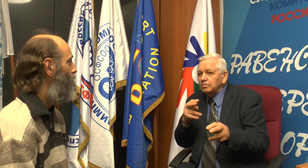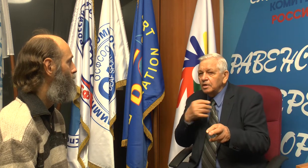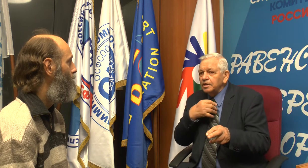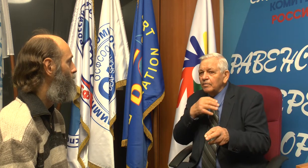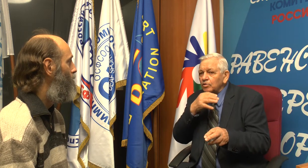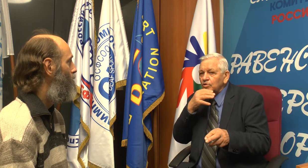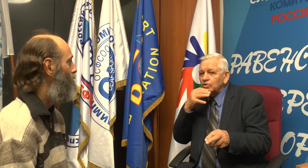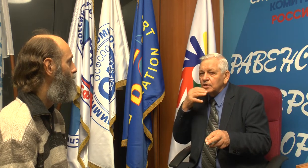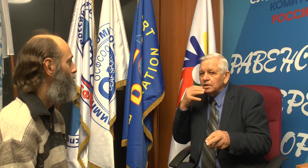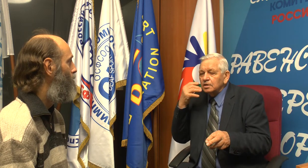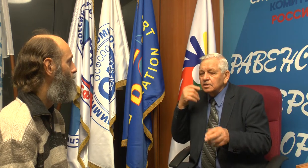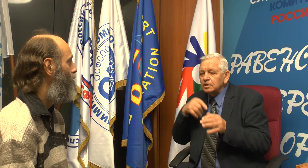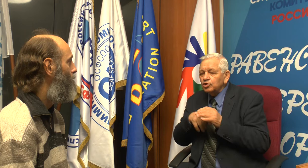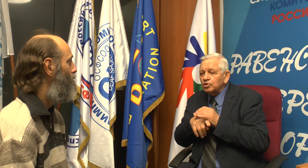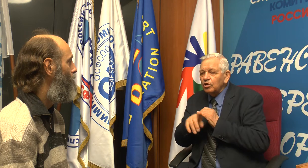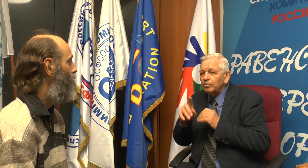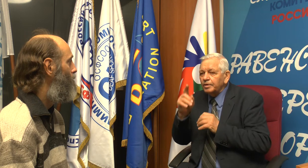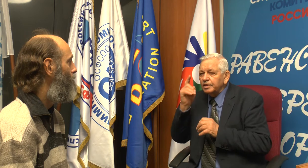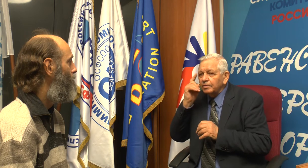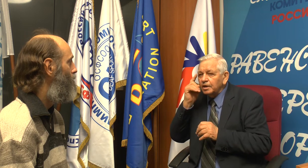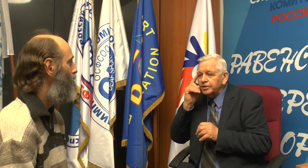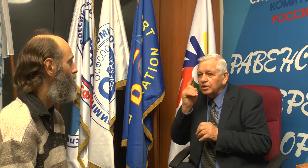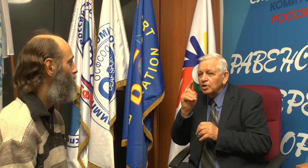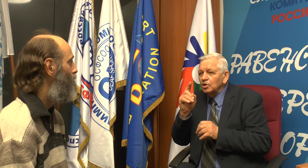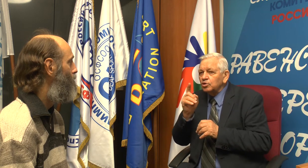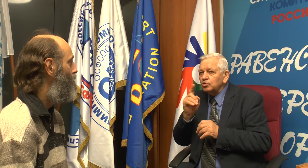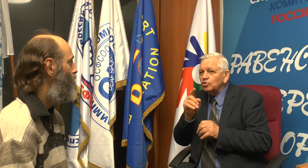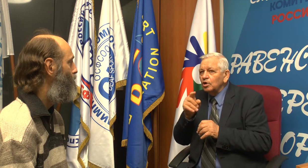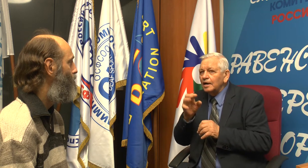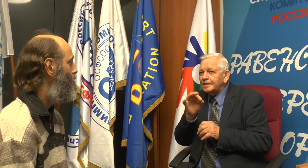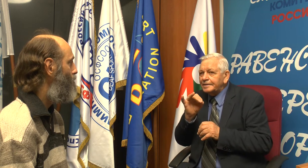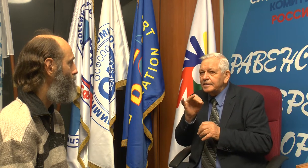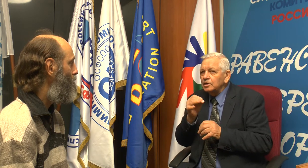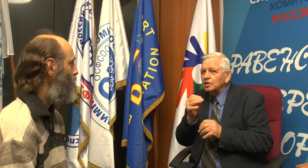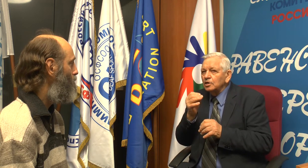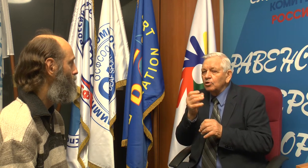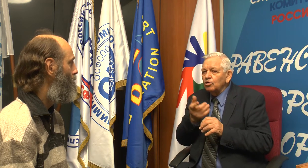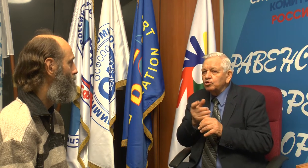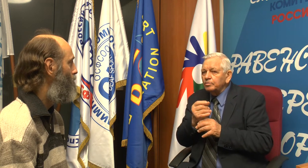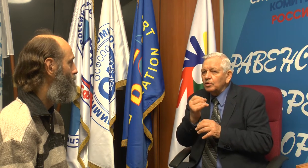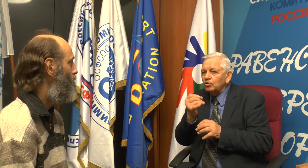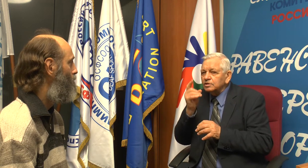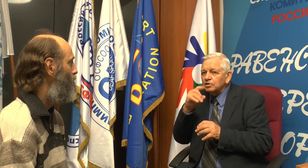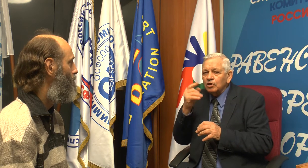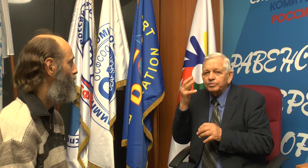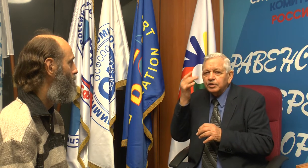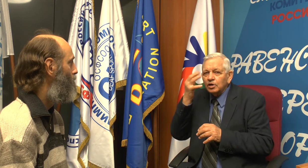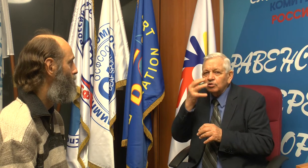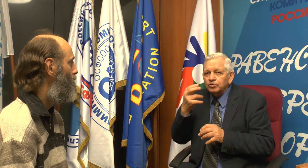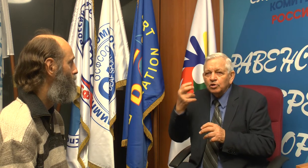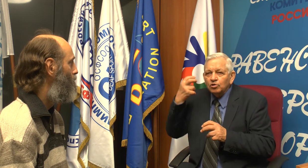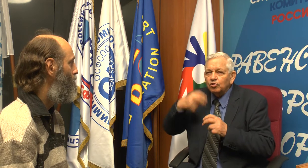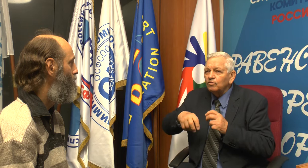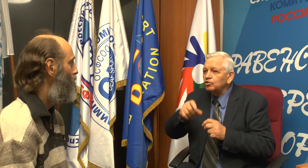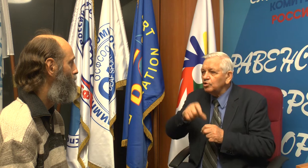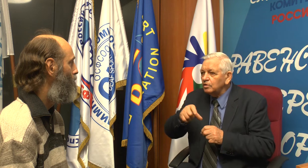я многое начинаю понимать, что они очень плохо знают психологию глухого